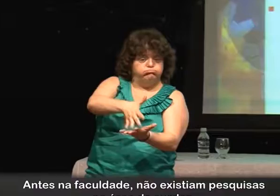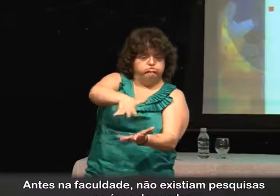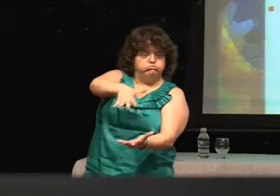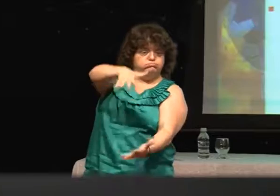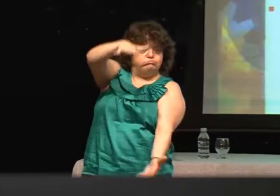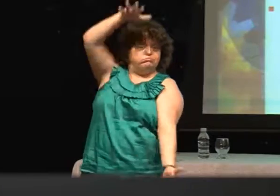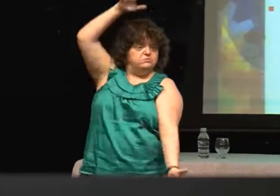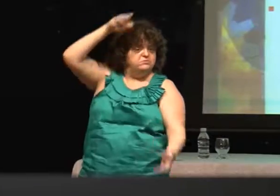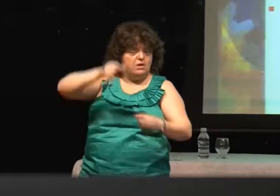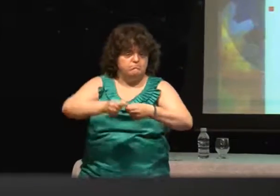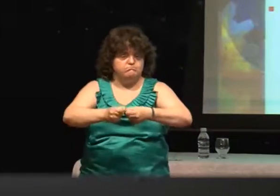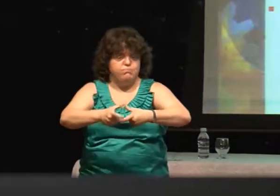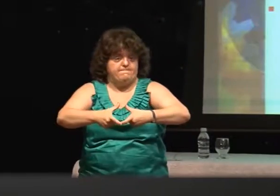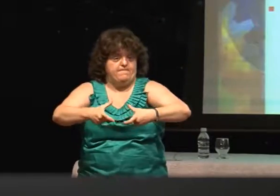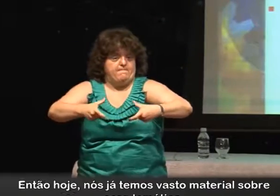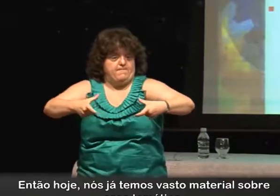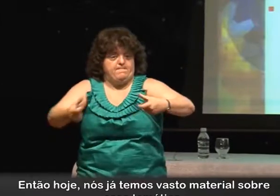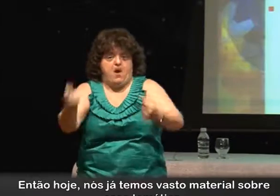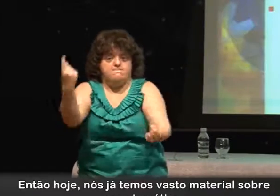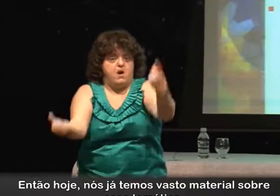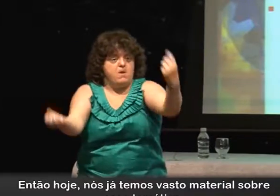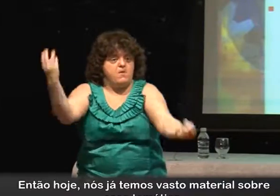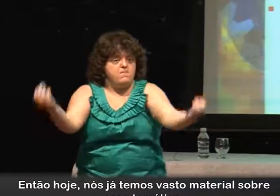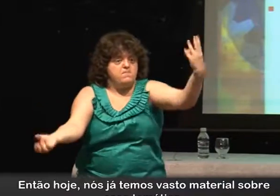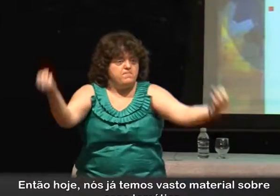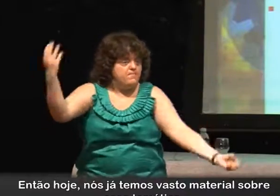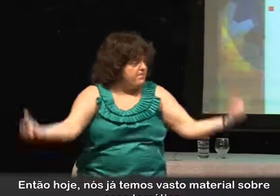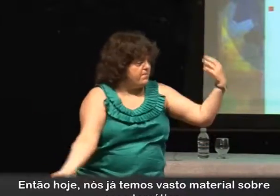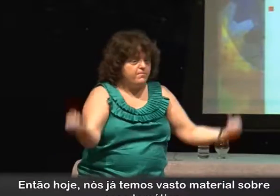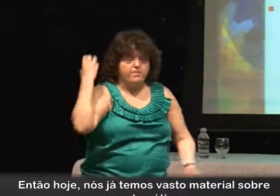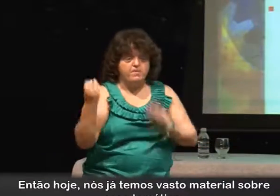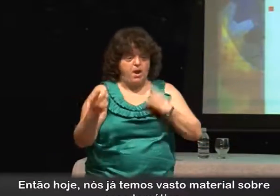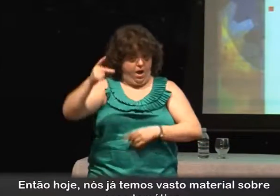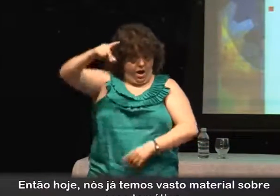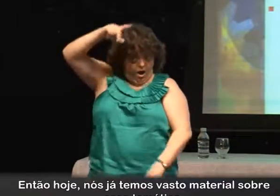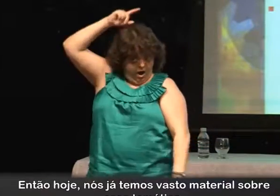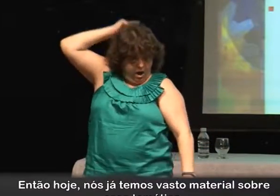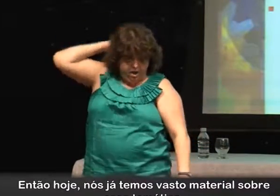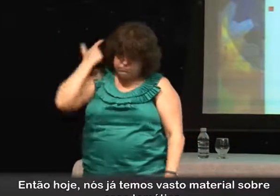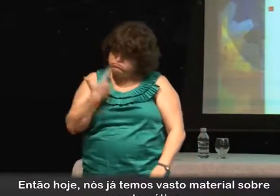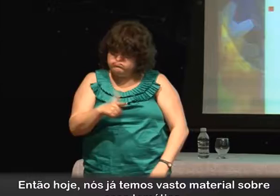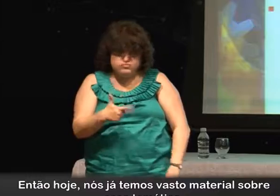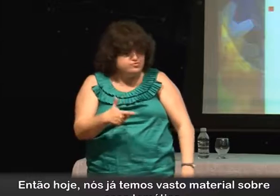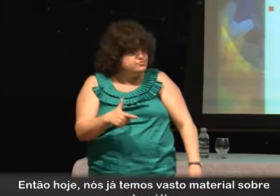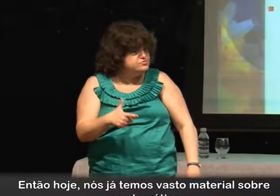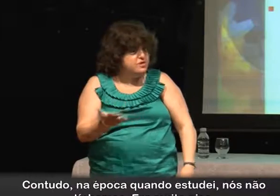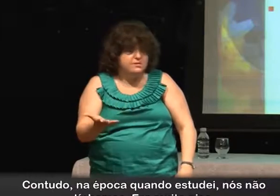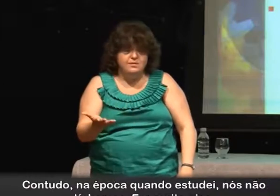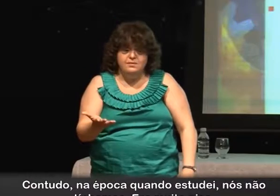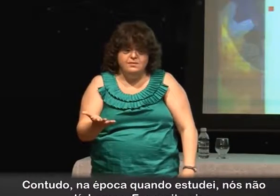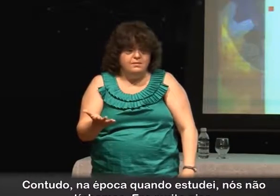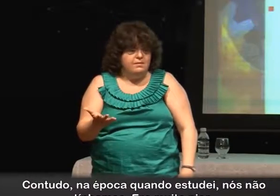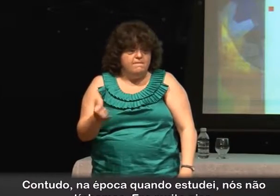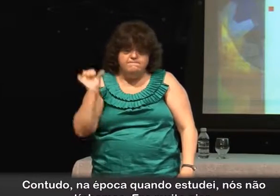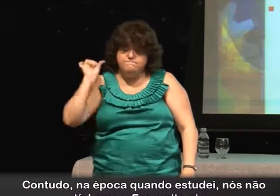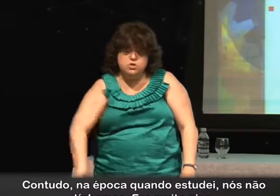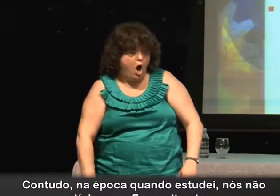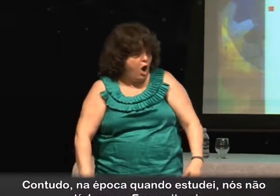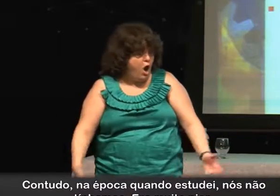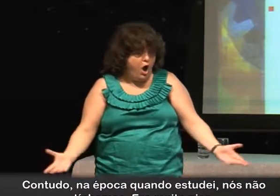surdez. Então, hoje nós já temos vasto material sobre essa temática. Contudo, na época que eu estudei, nós não